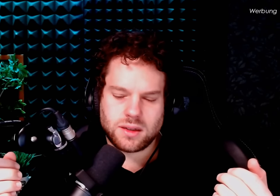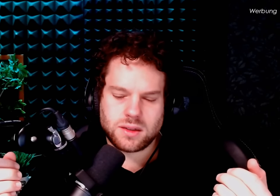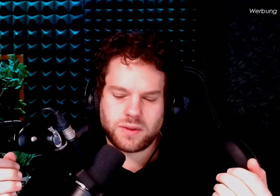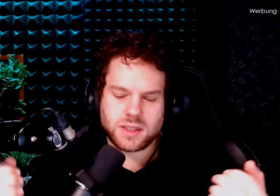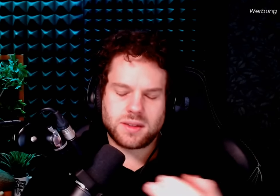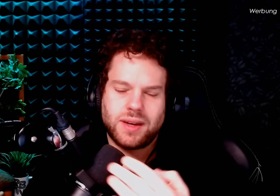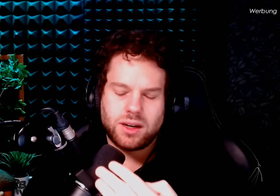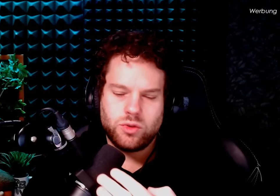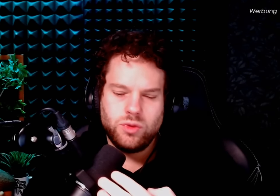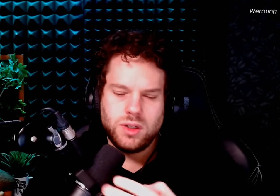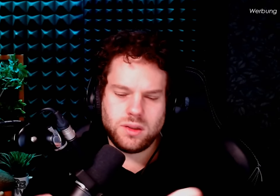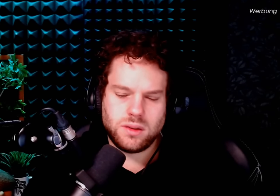Sowas, ja, Huhn?